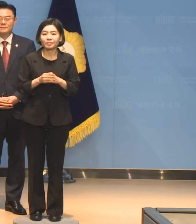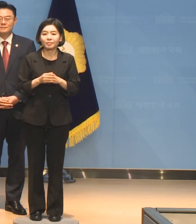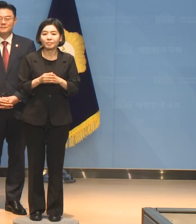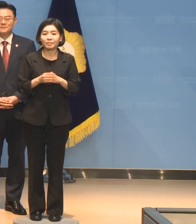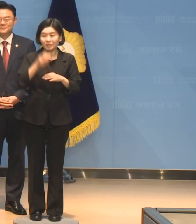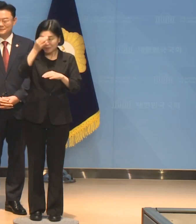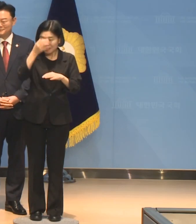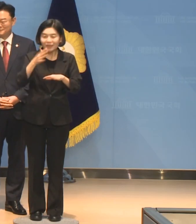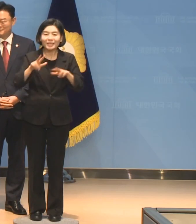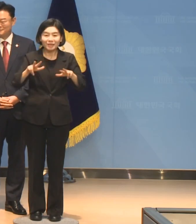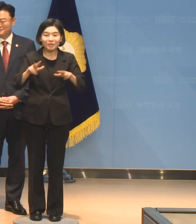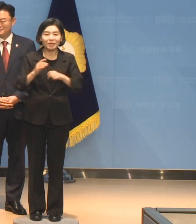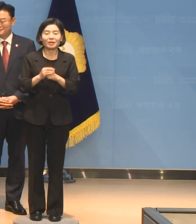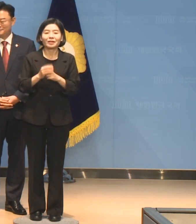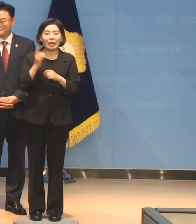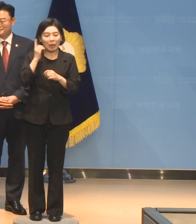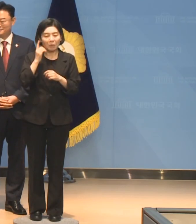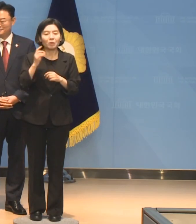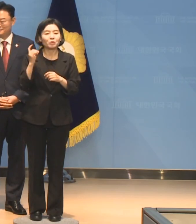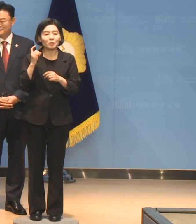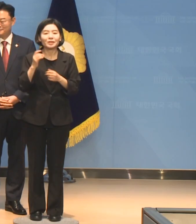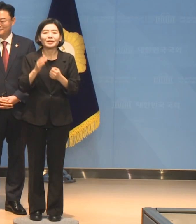끄고 다시 하겠습니다.